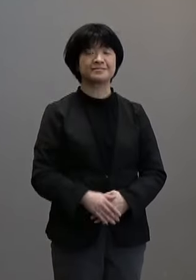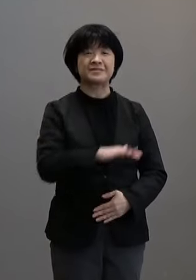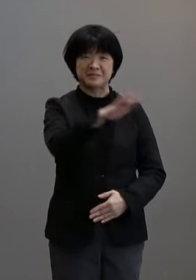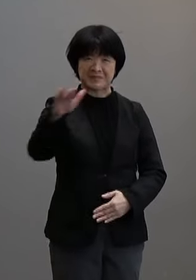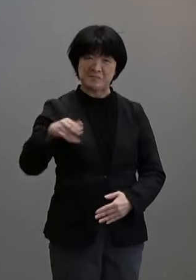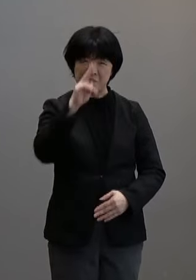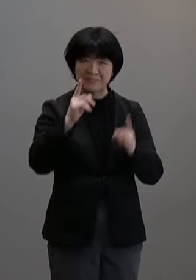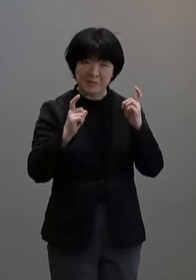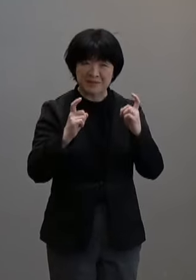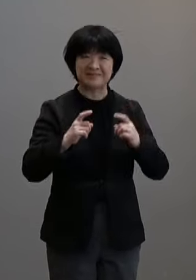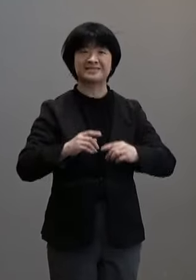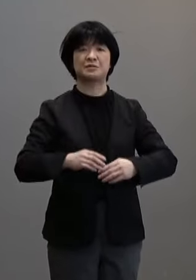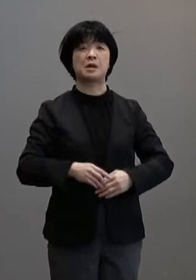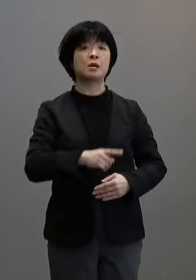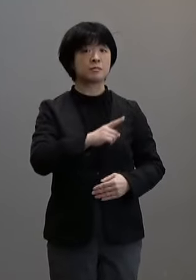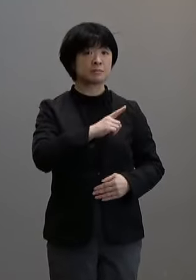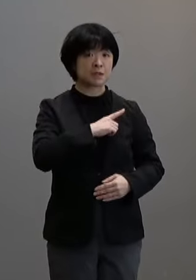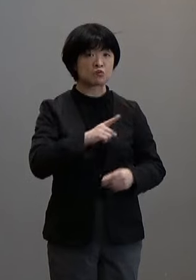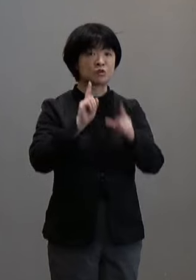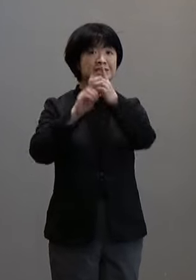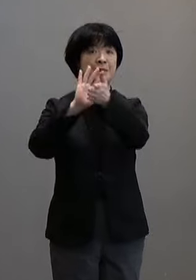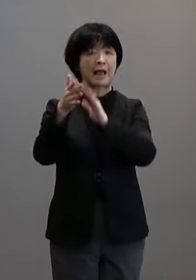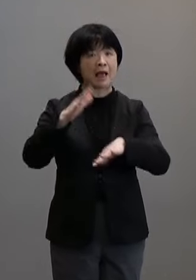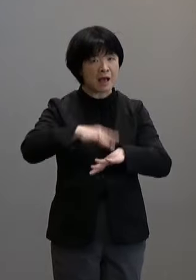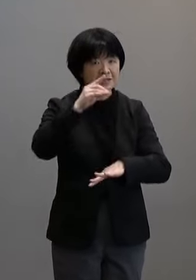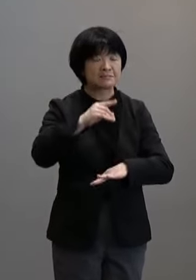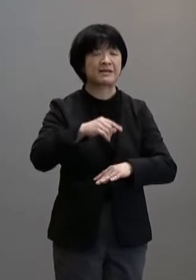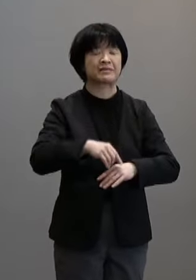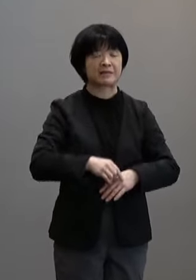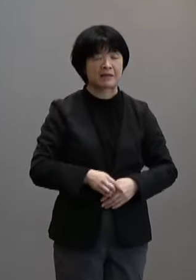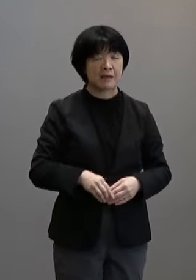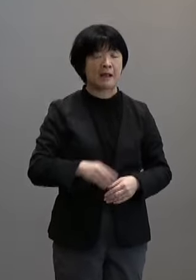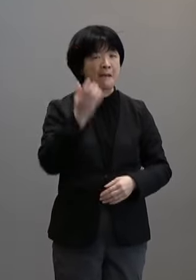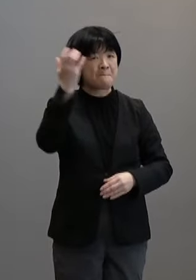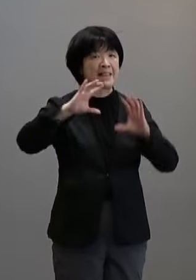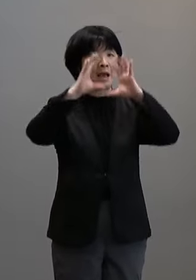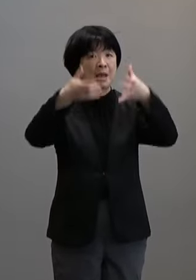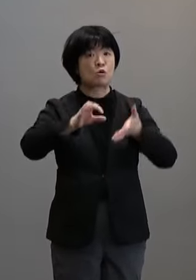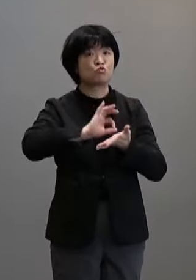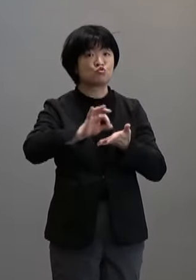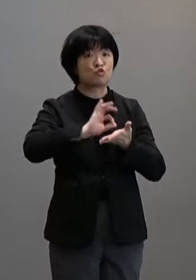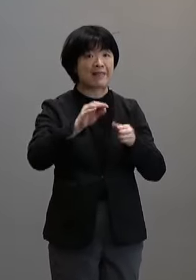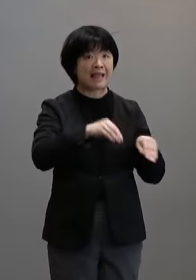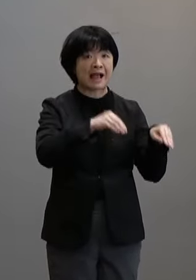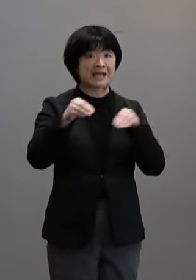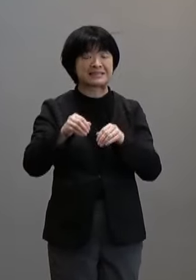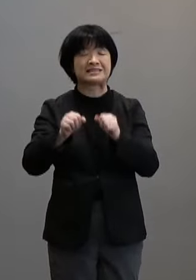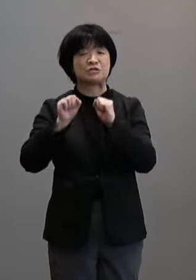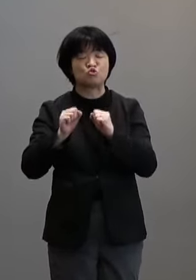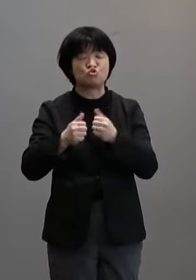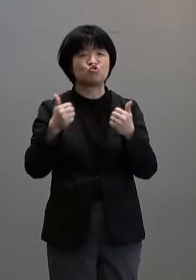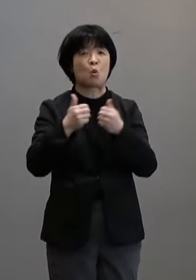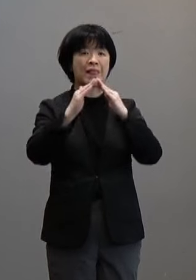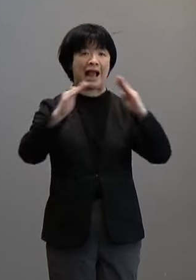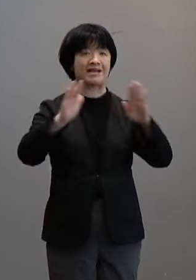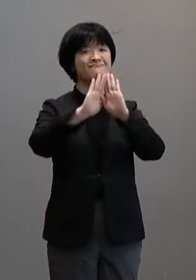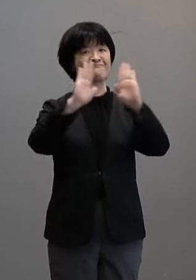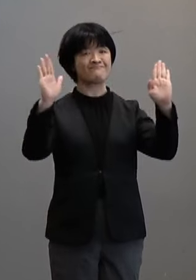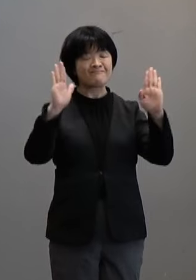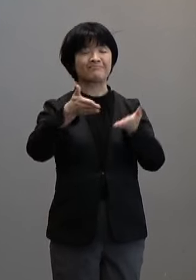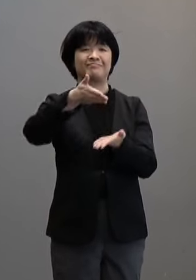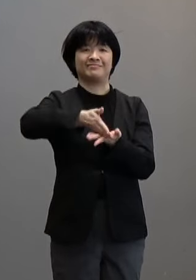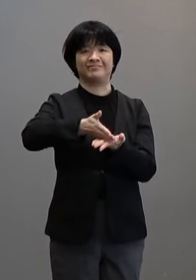はい、皆様こんにちは。まずはじめに千葉県初の、メタバースを活用した移住相談会の会議についてお話をいた